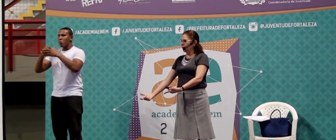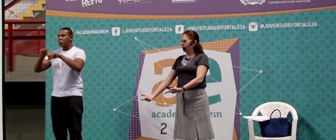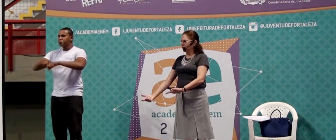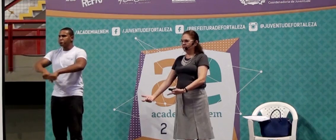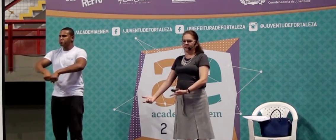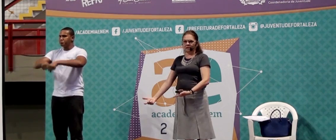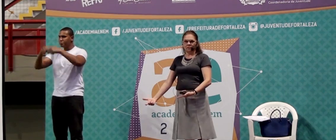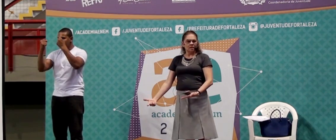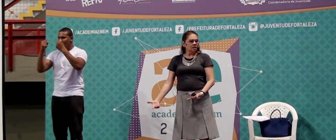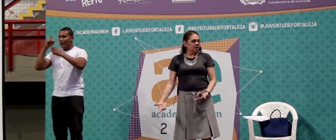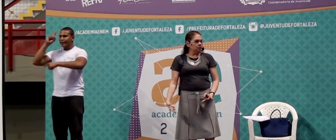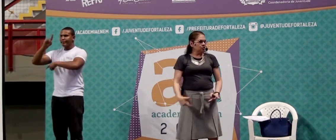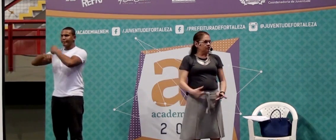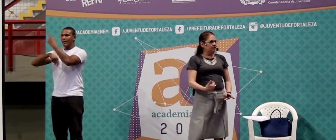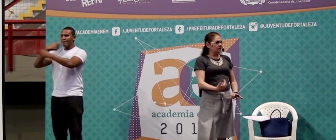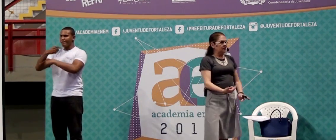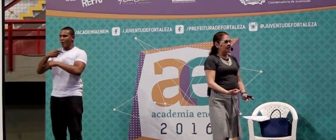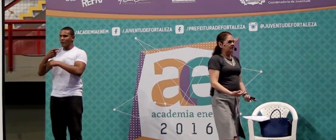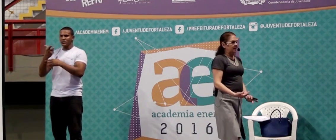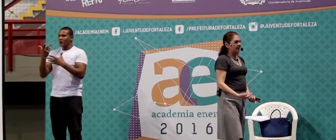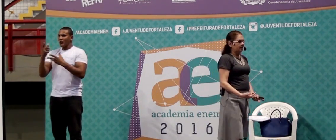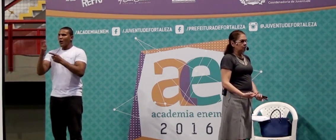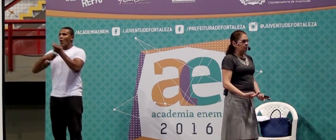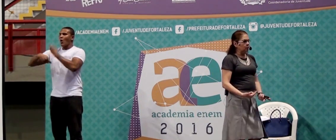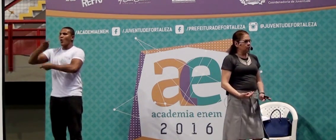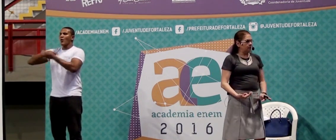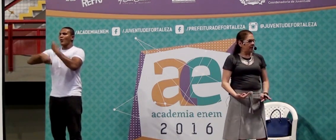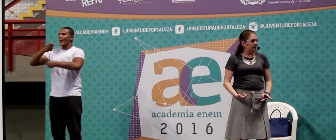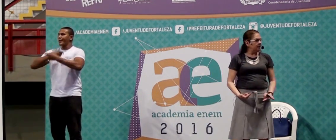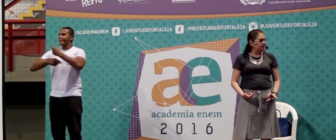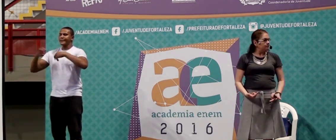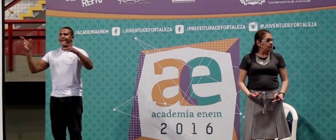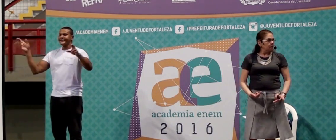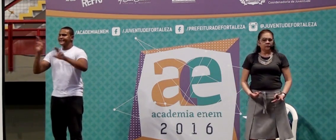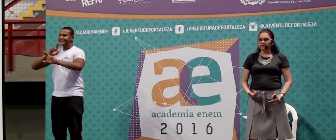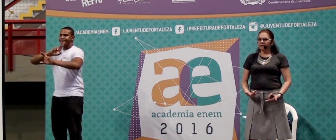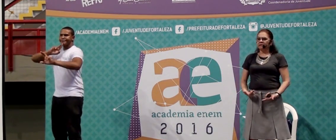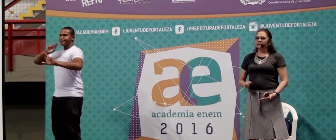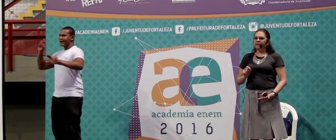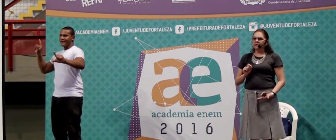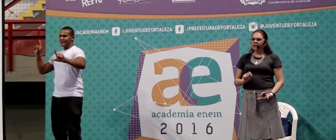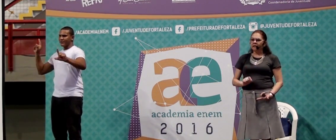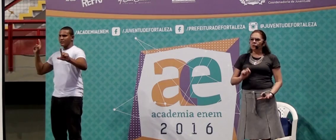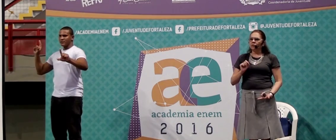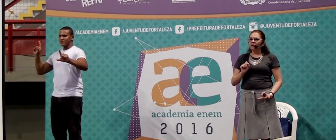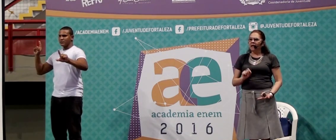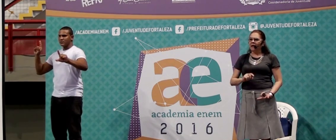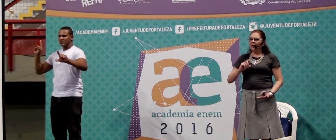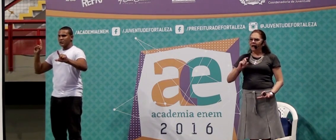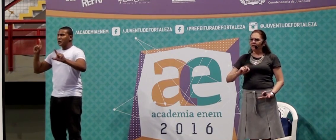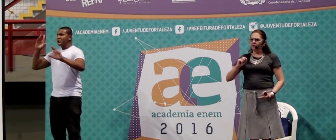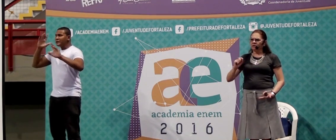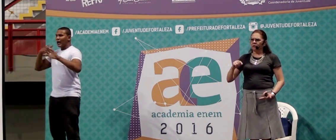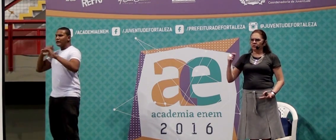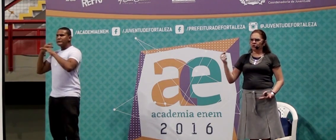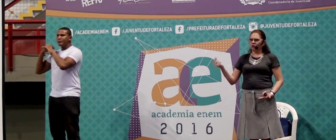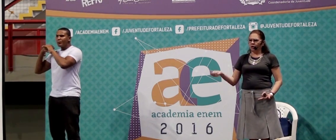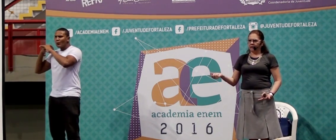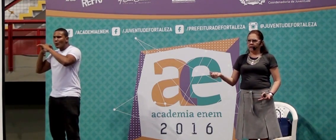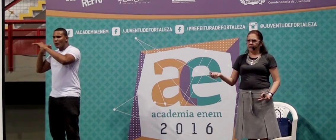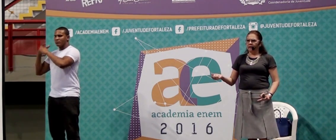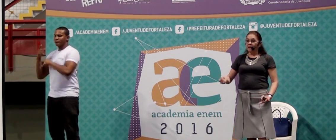de globalização, eu tive que falar da queda do Muro de Berlim? Vocês entenderam o que é